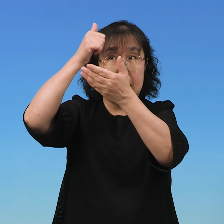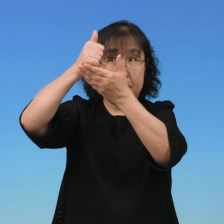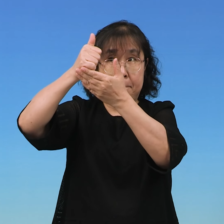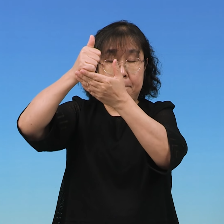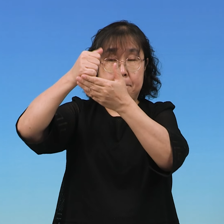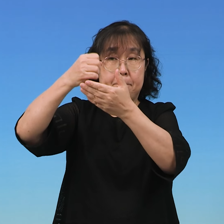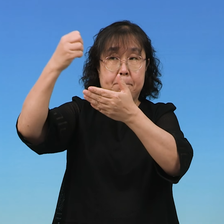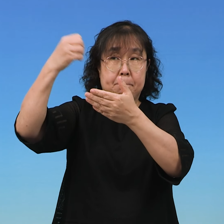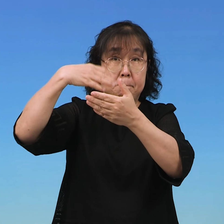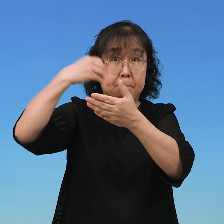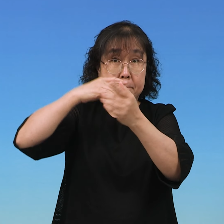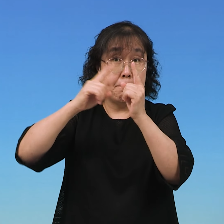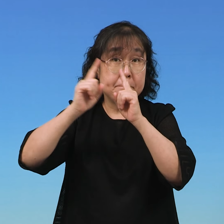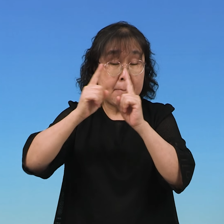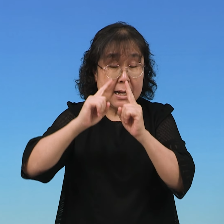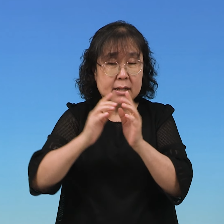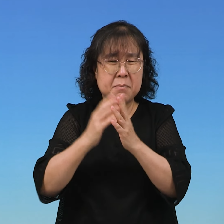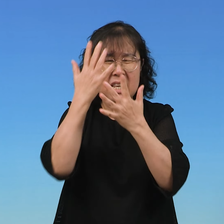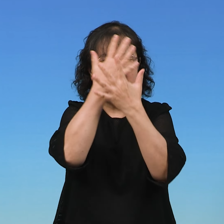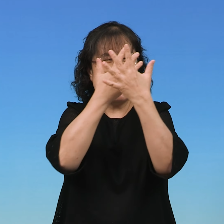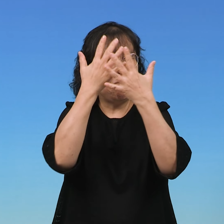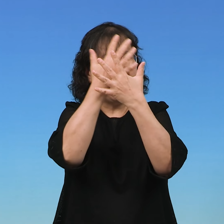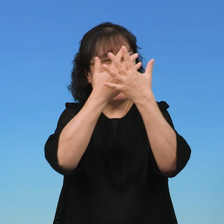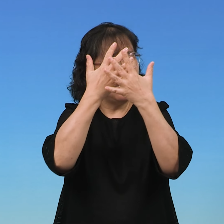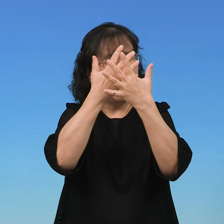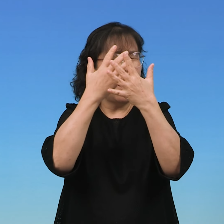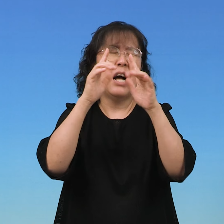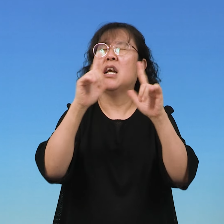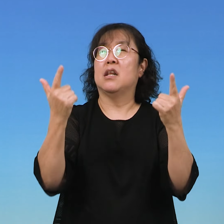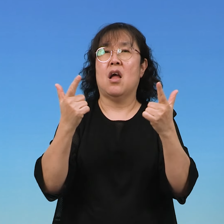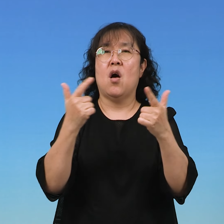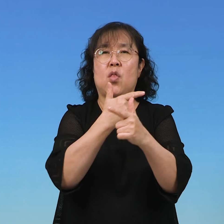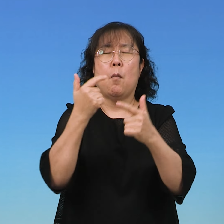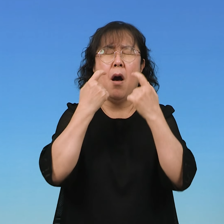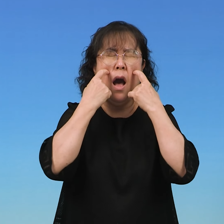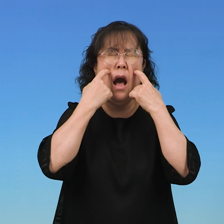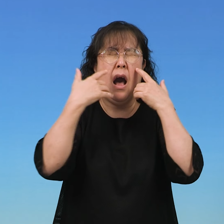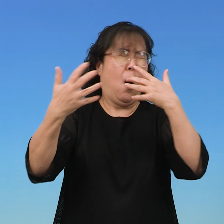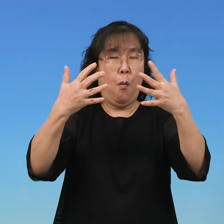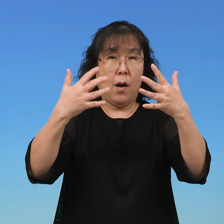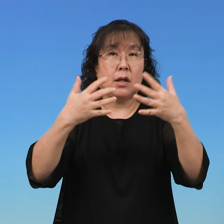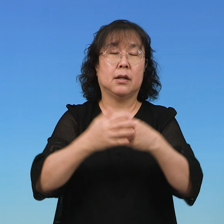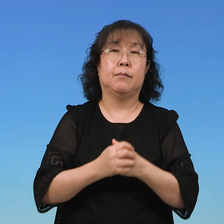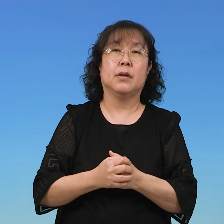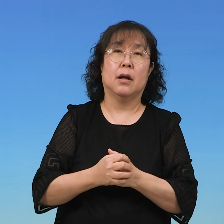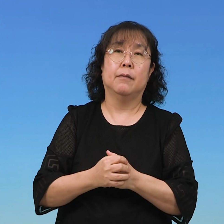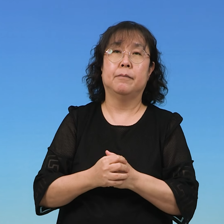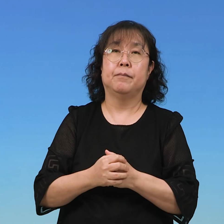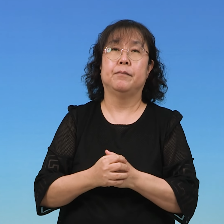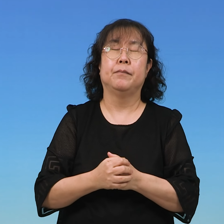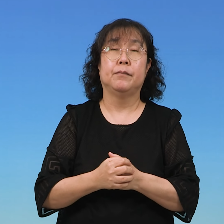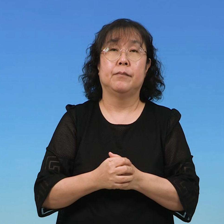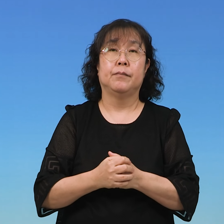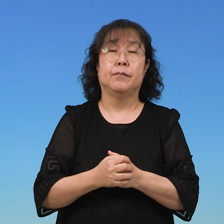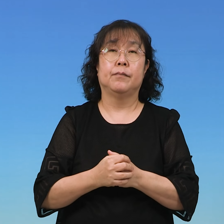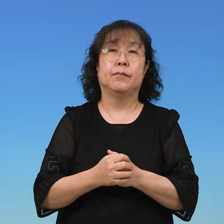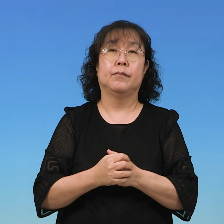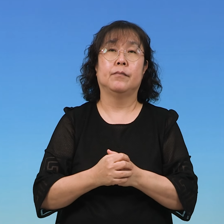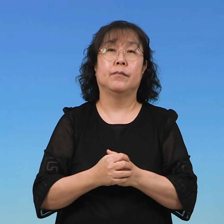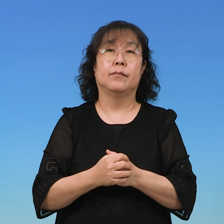추상적이질 않아요. 그리고 애매모호하지를 않아요. 너무나 선명해요. 직선적인 말씀을